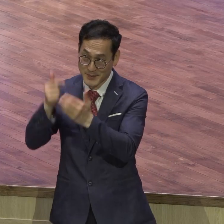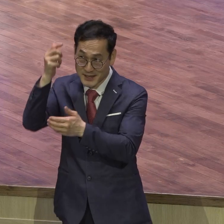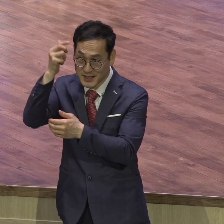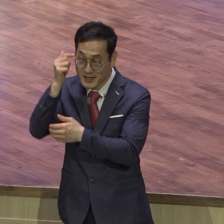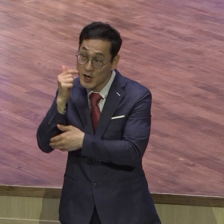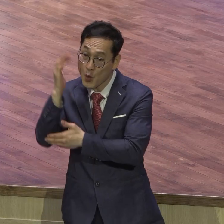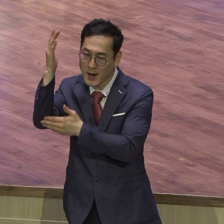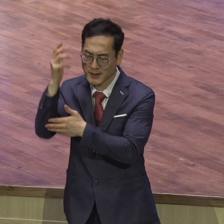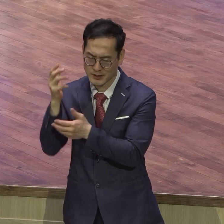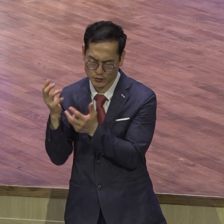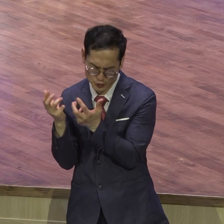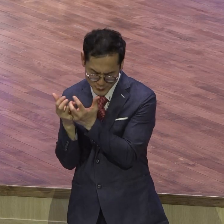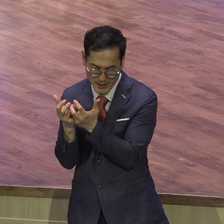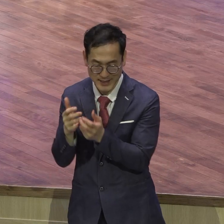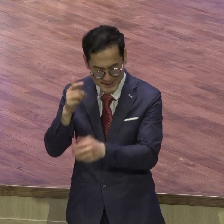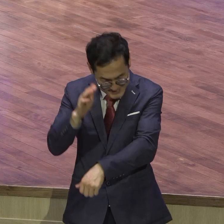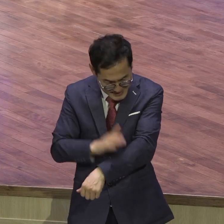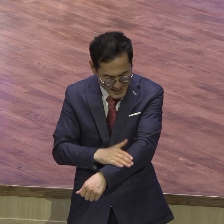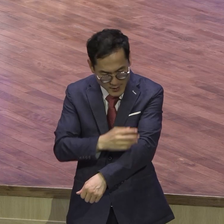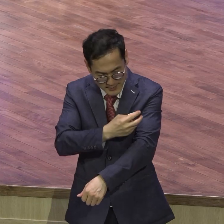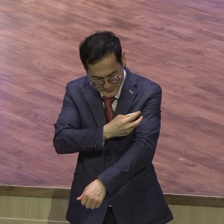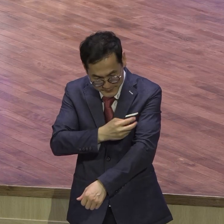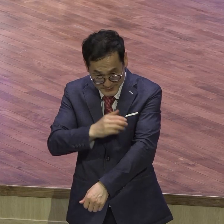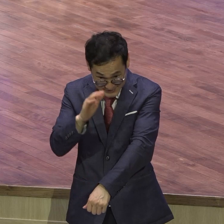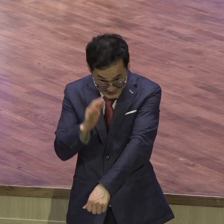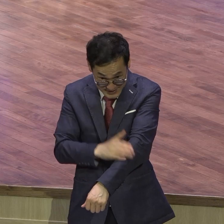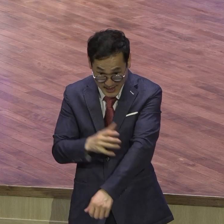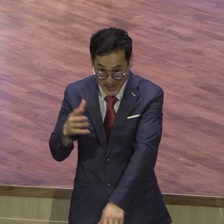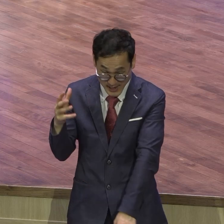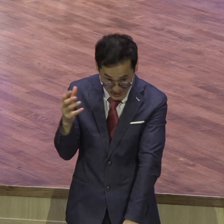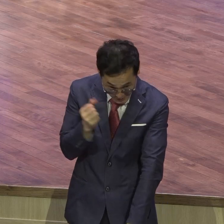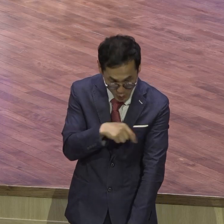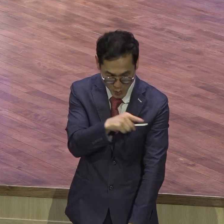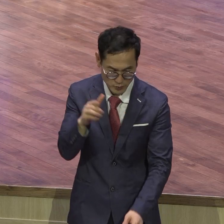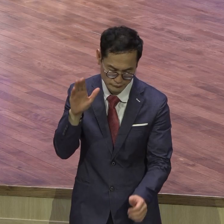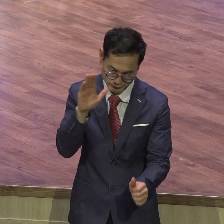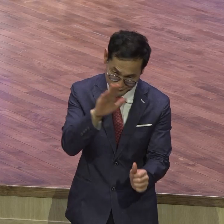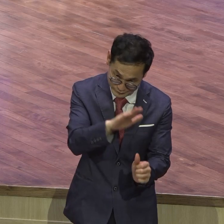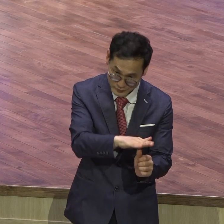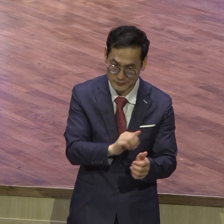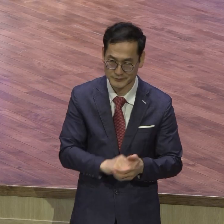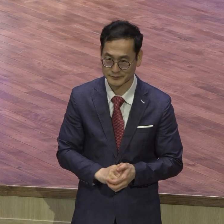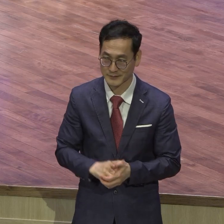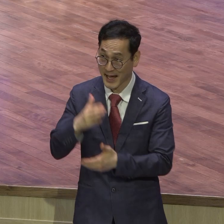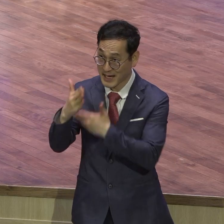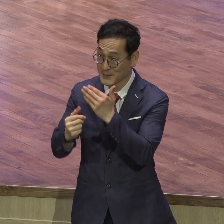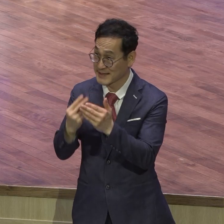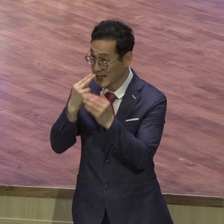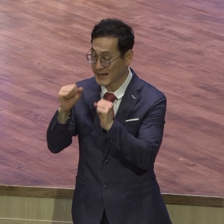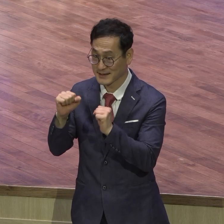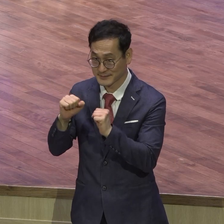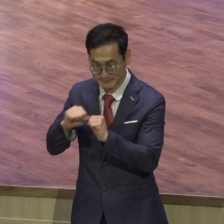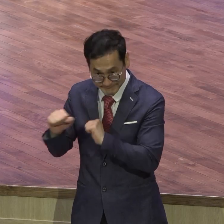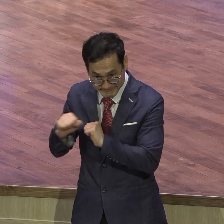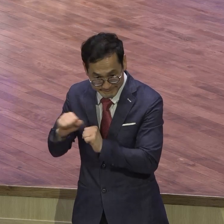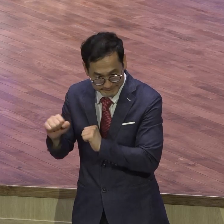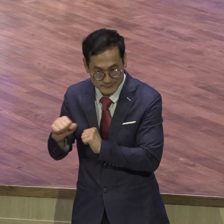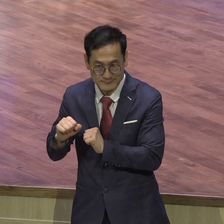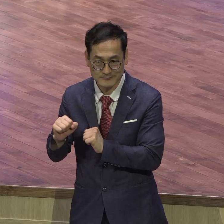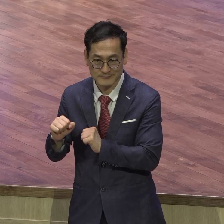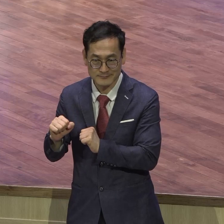총명과 지식으로 여러가지를 하게 하셨다 하나님의 산역사가 여운 모든 산업